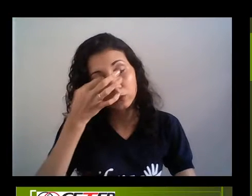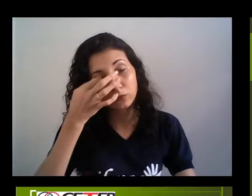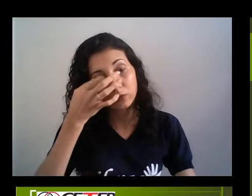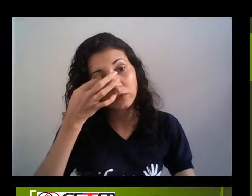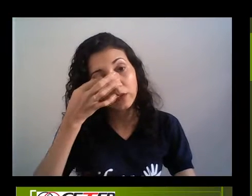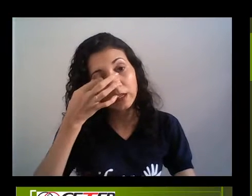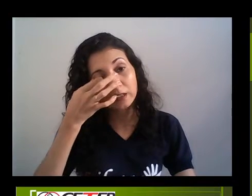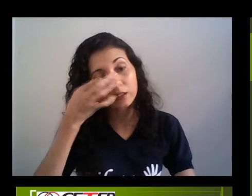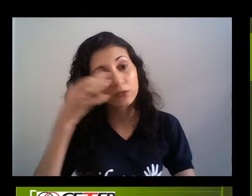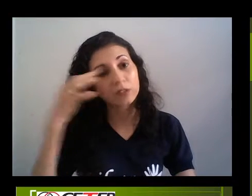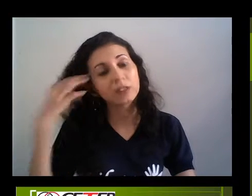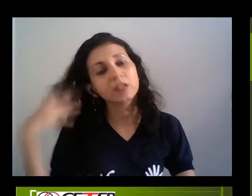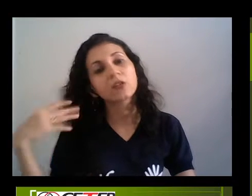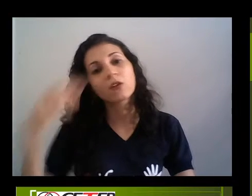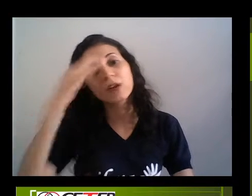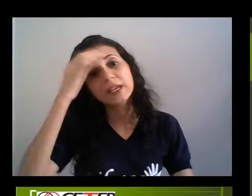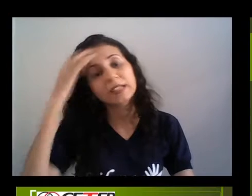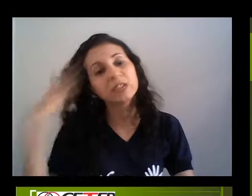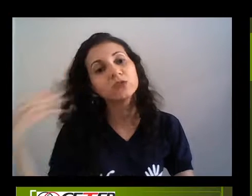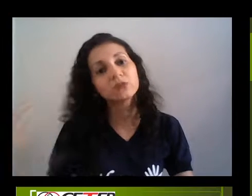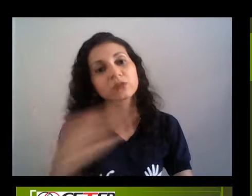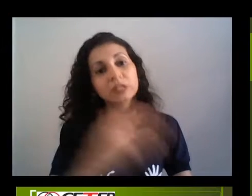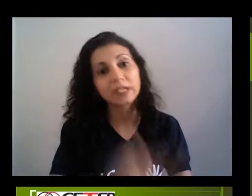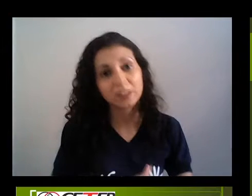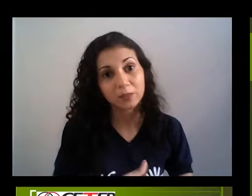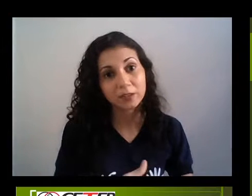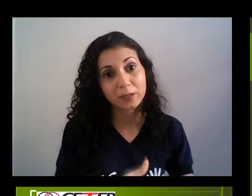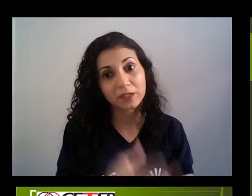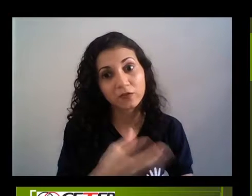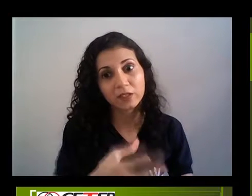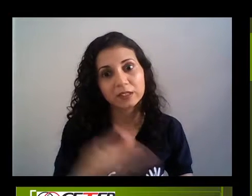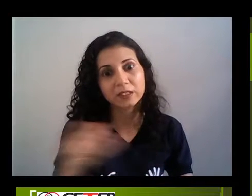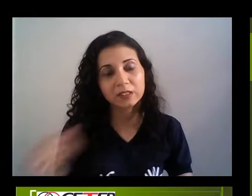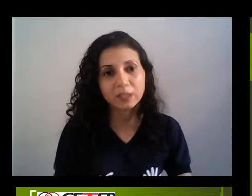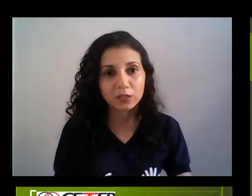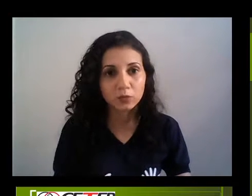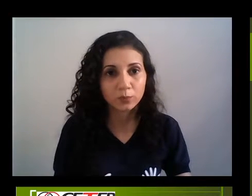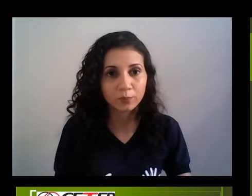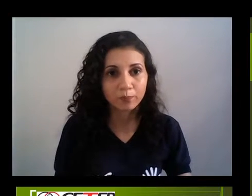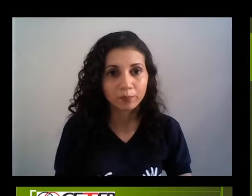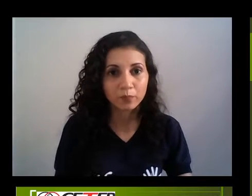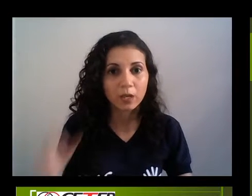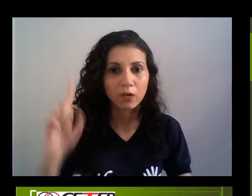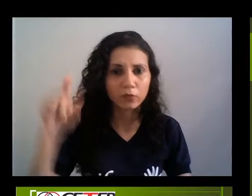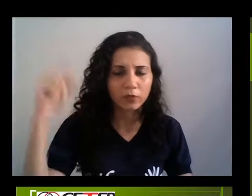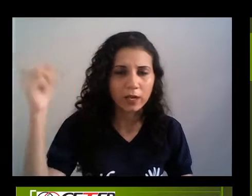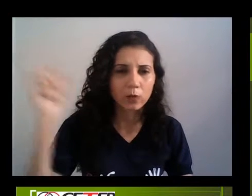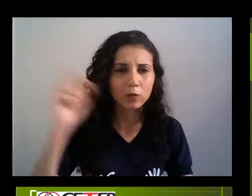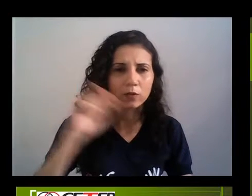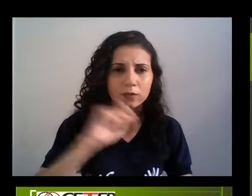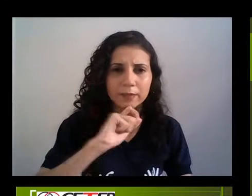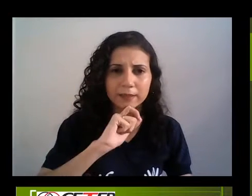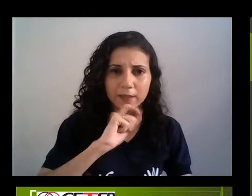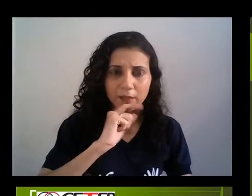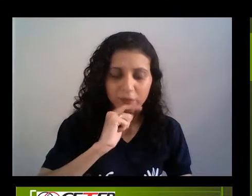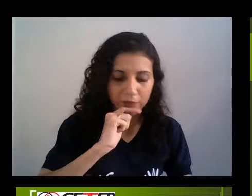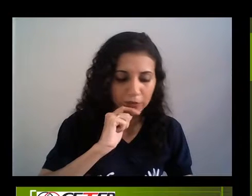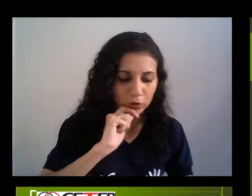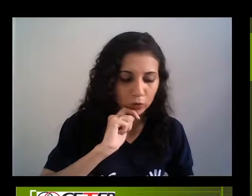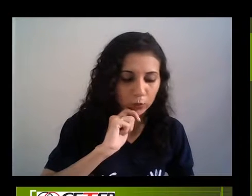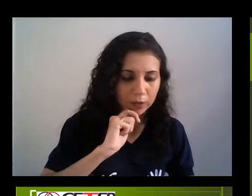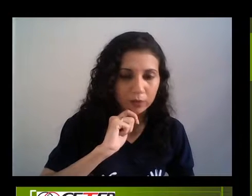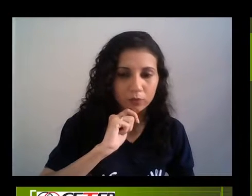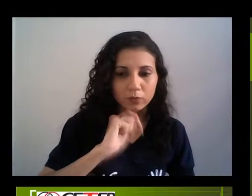uma estrutura diferente, então você tem que colocar na estrutura da Libras para que faça sentido. Eu vou falar alguma coisa mais lá na